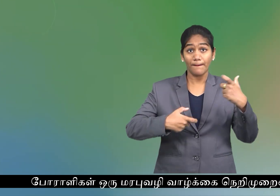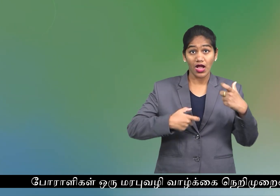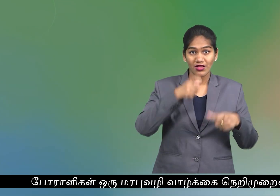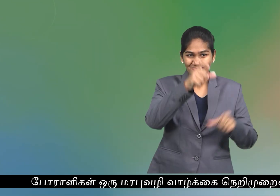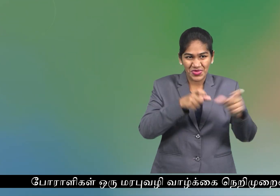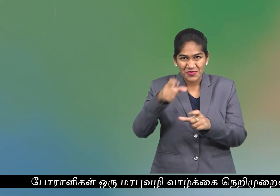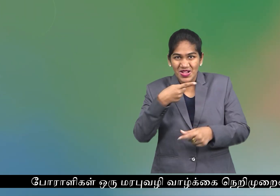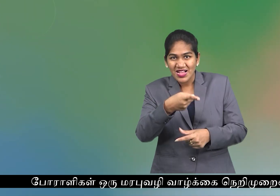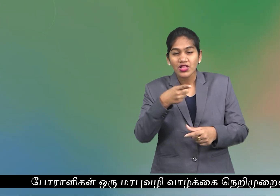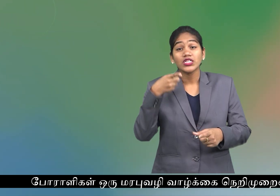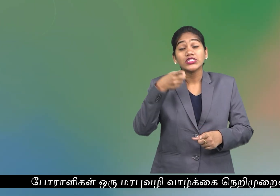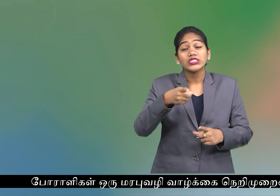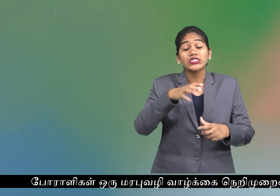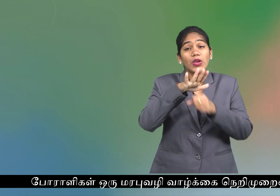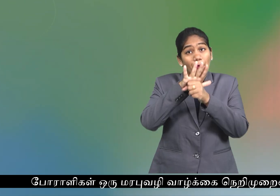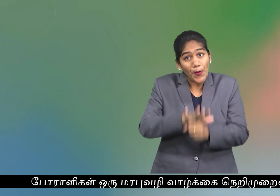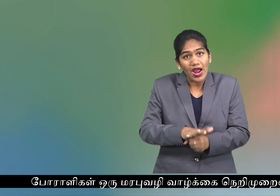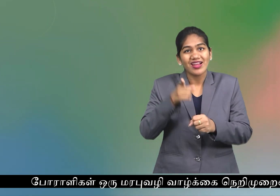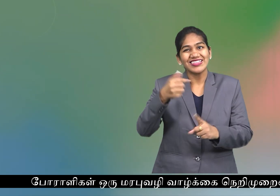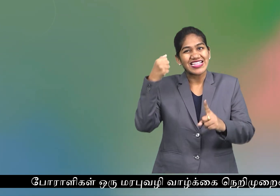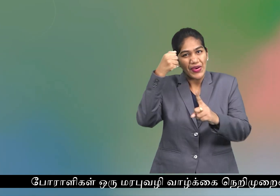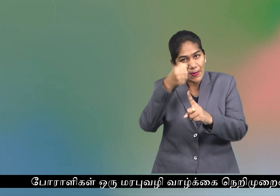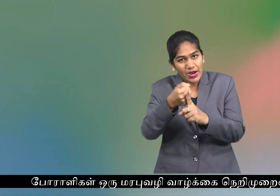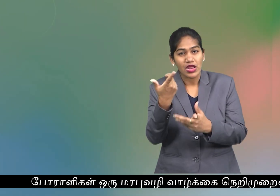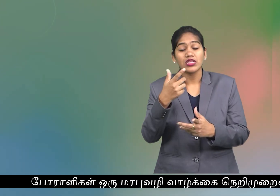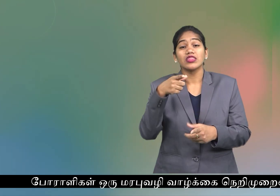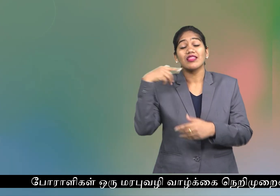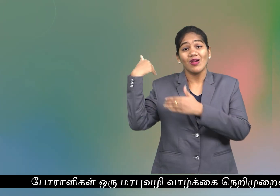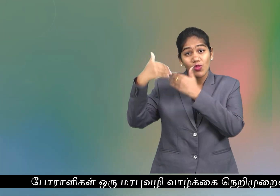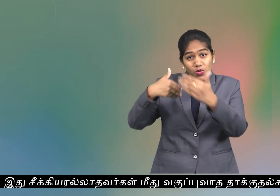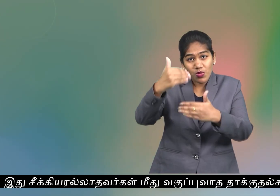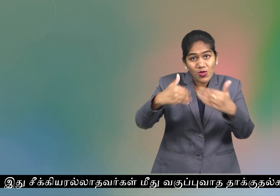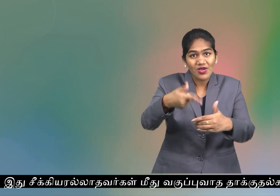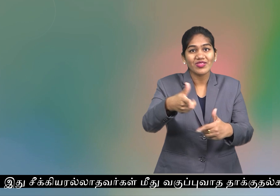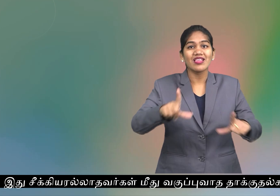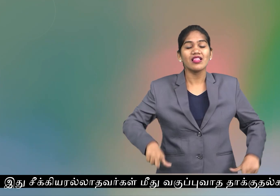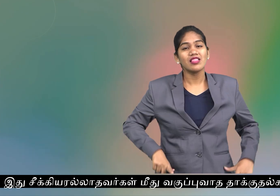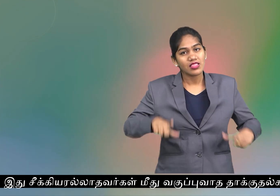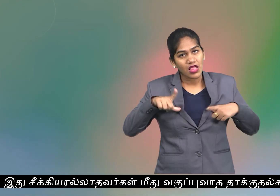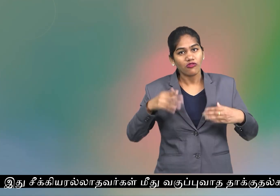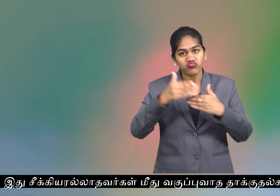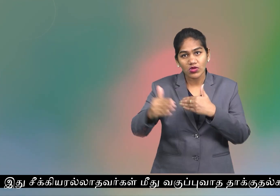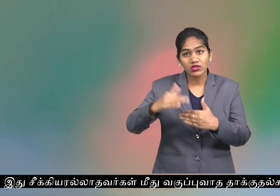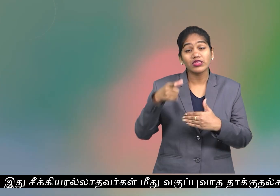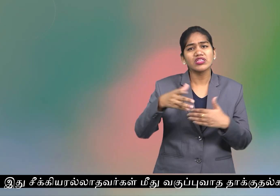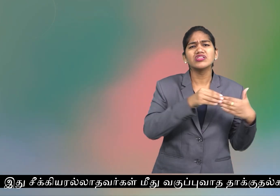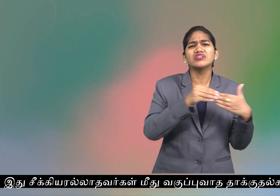போராளிகள் ஒரு மரபு வழி வாழ்க்கை நெறிமுறையை திணித்தனர். இது சீக்கியர் அல்லாதவர்கள்